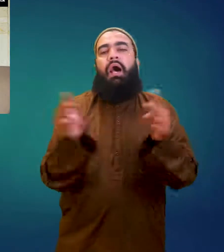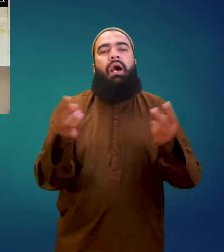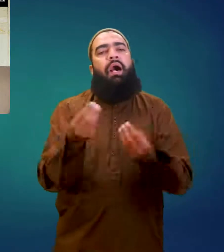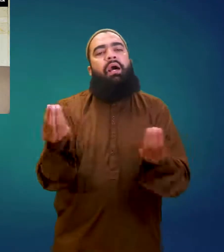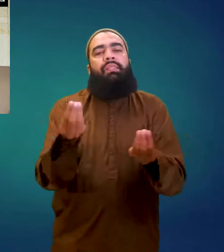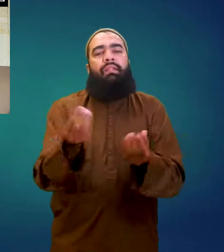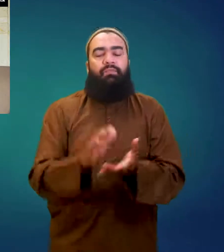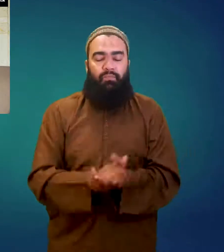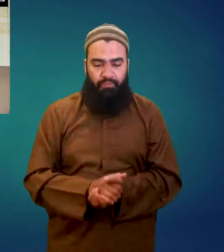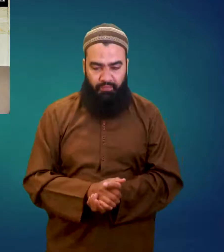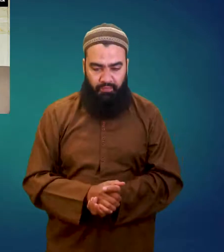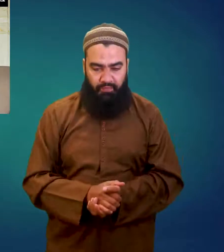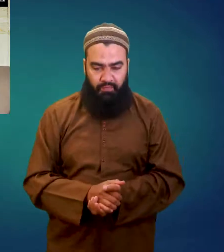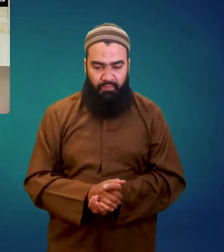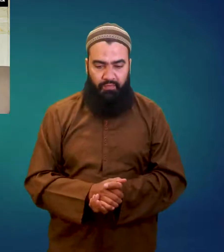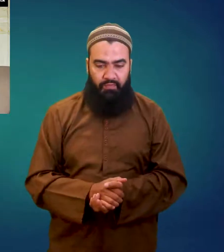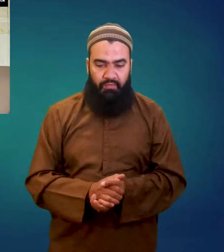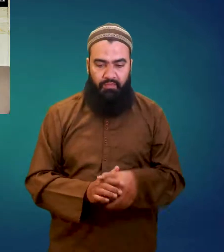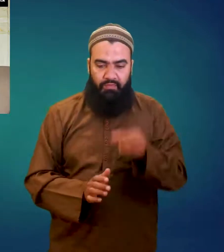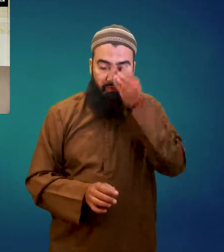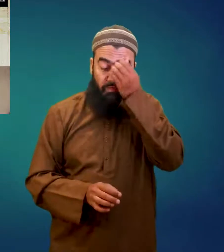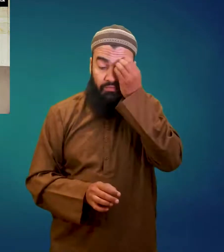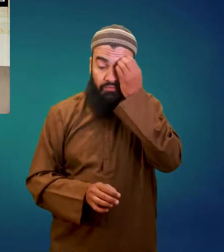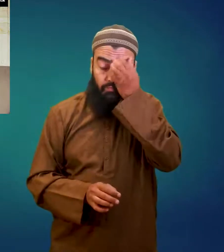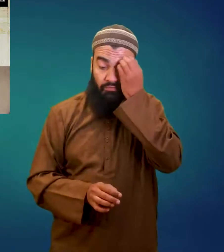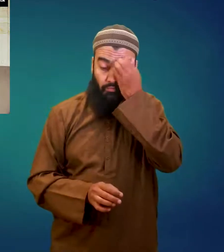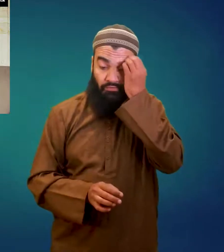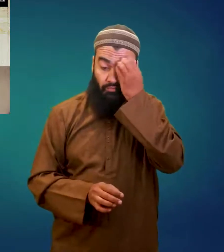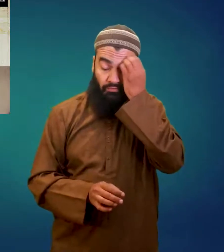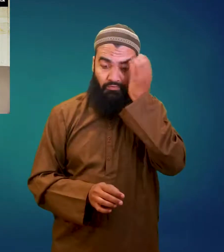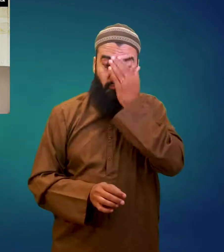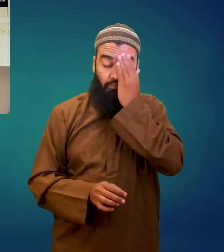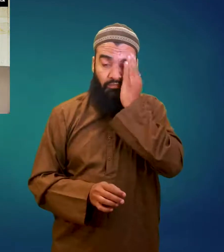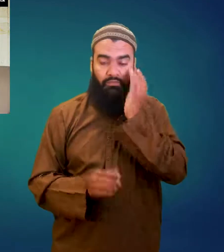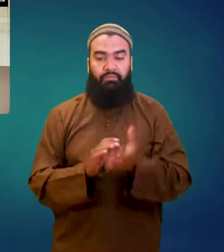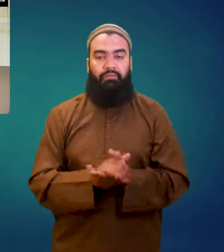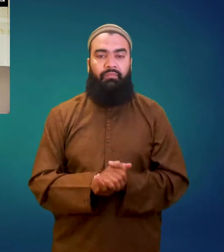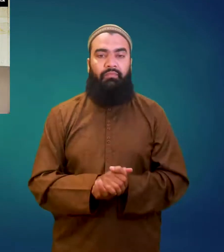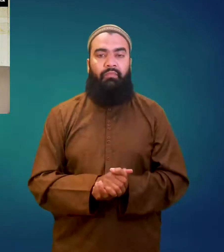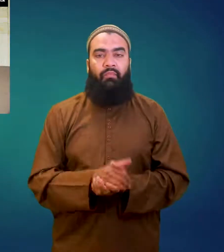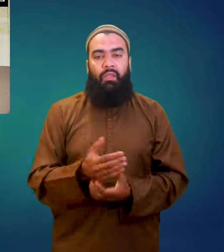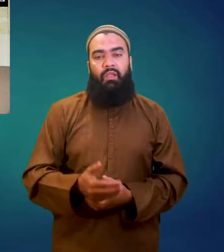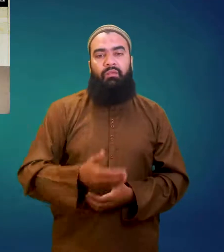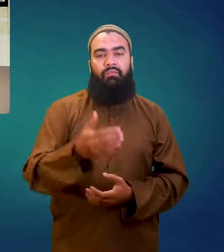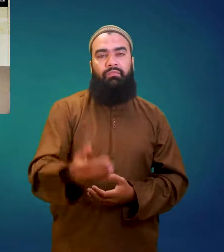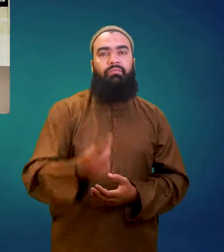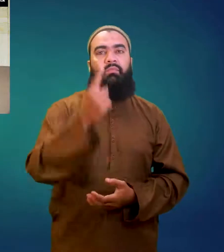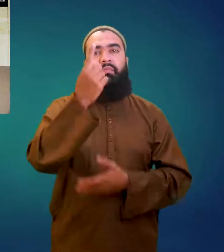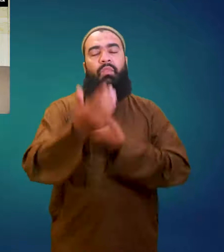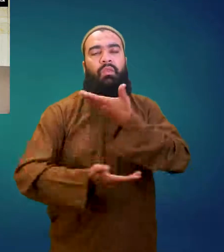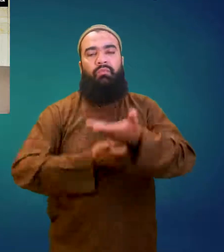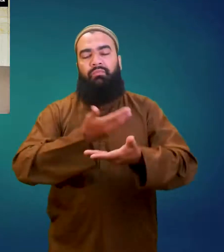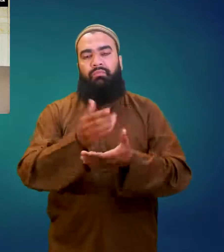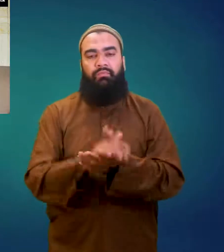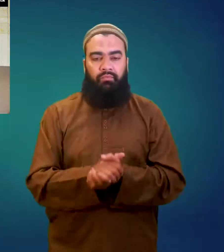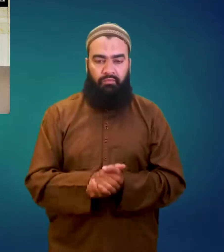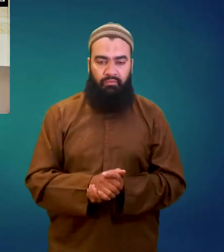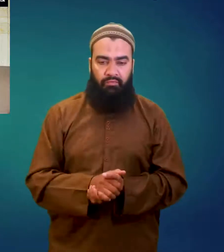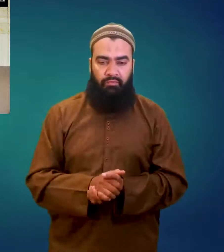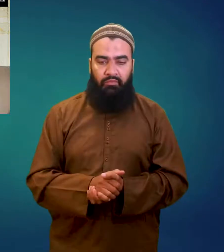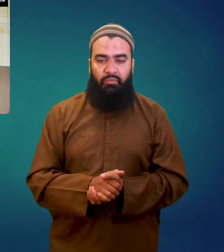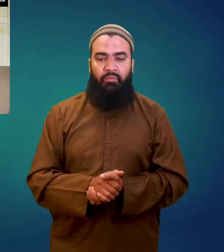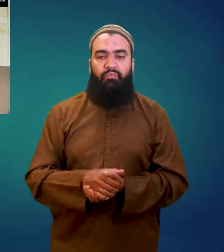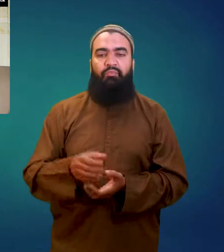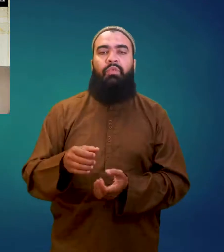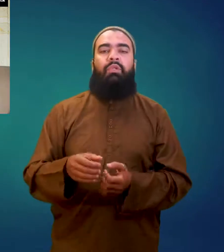رکوع نمبر 6 آیت نمبر 18، فَهَلْ يَنْظُرُونَ إِلَّا السَّاعَةَ۔ آیت میں اشراط فرمایا